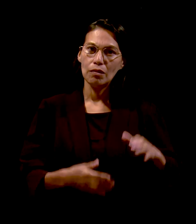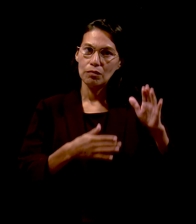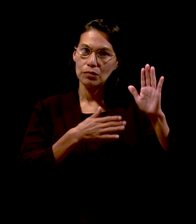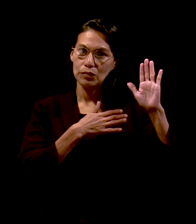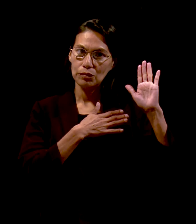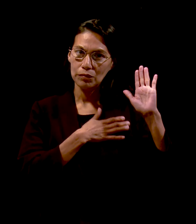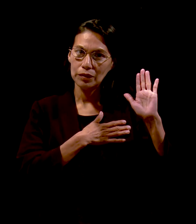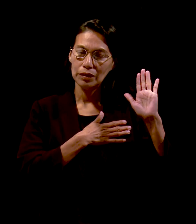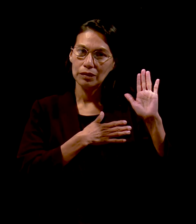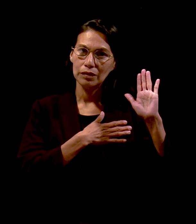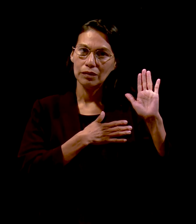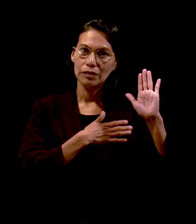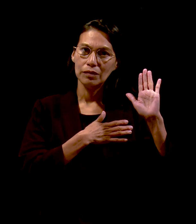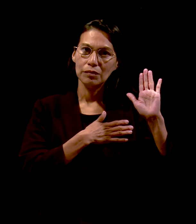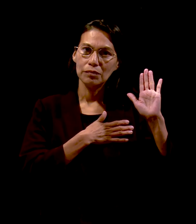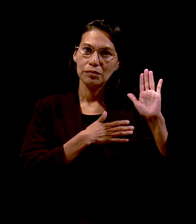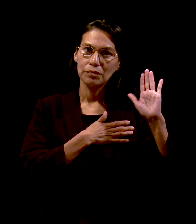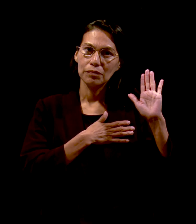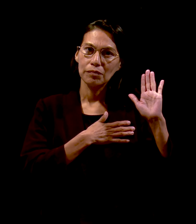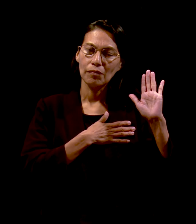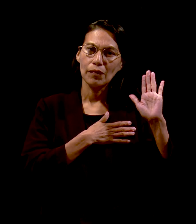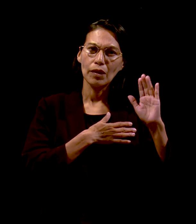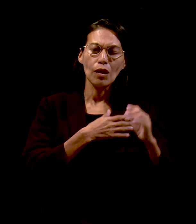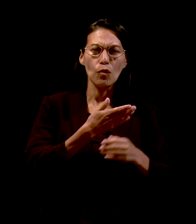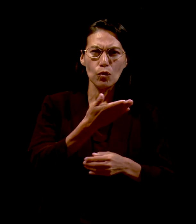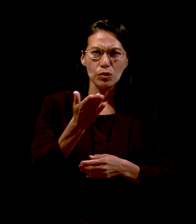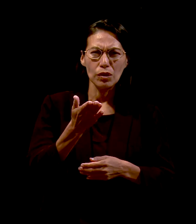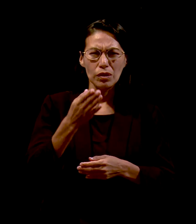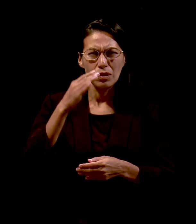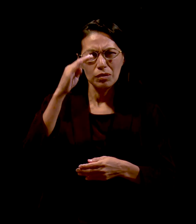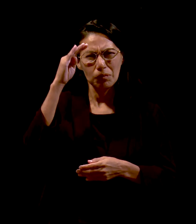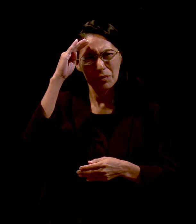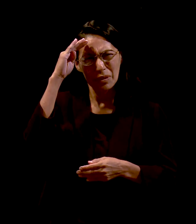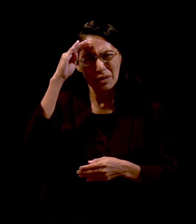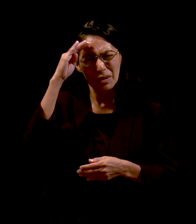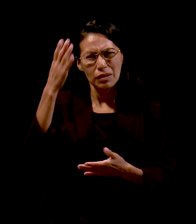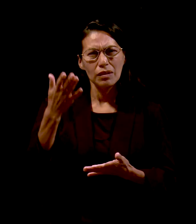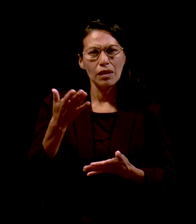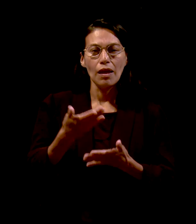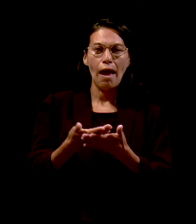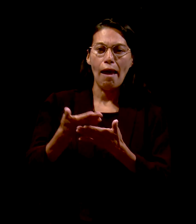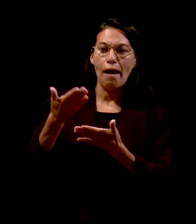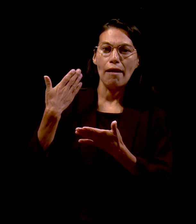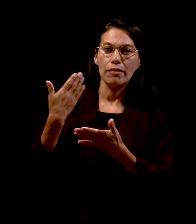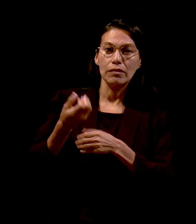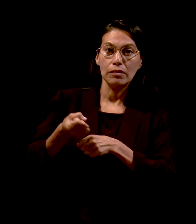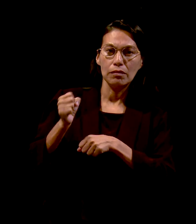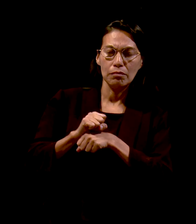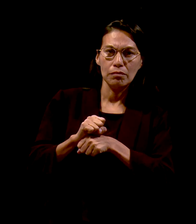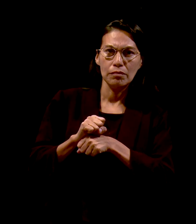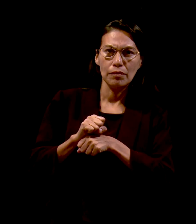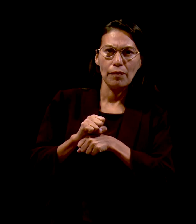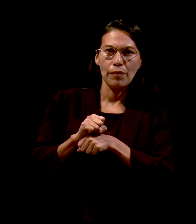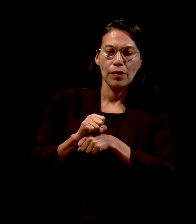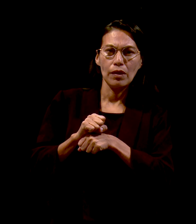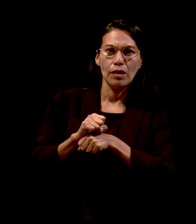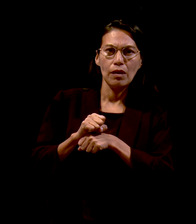en la promesa que los desafiamos a meditar la semana pasada